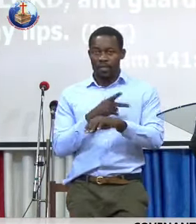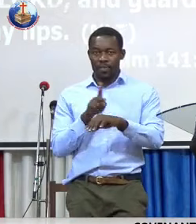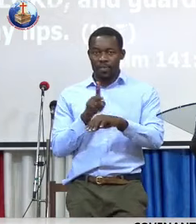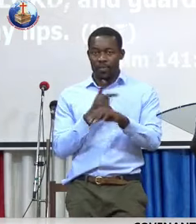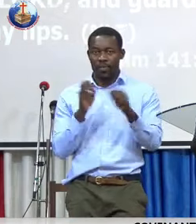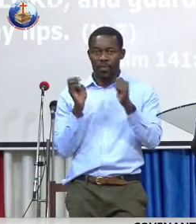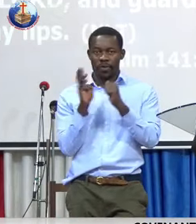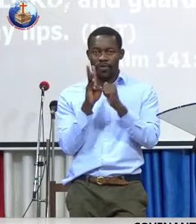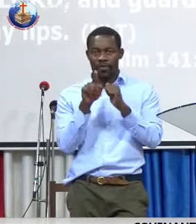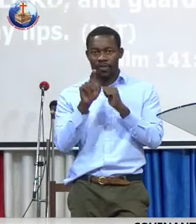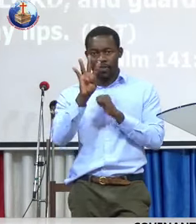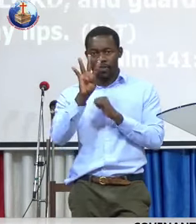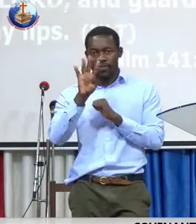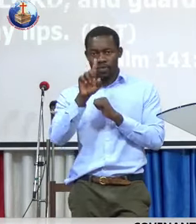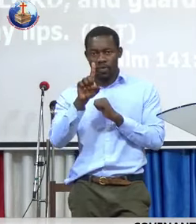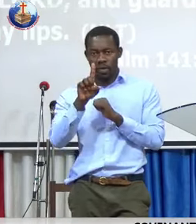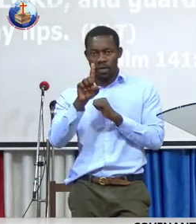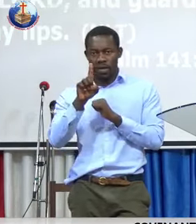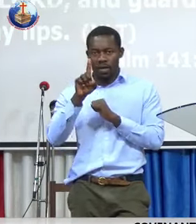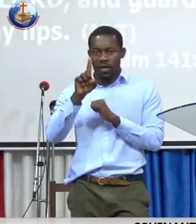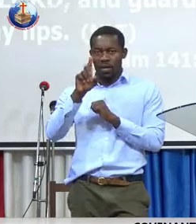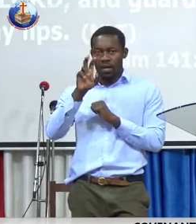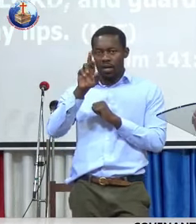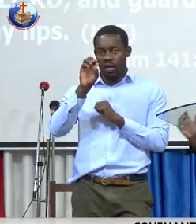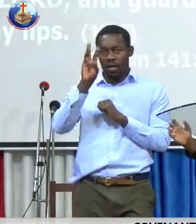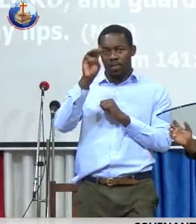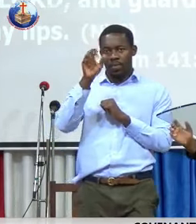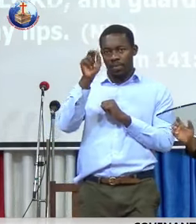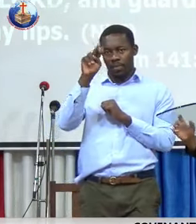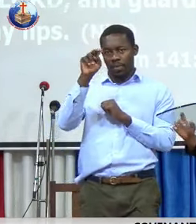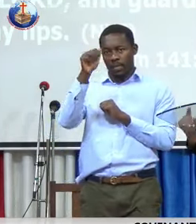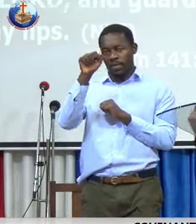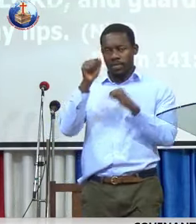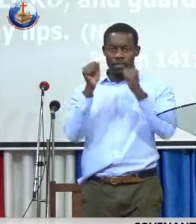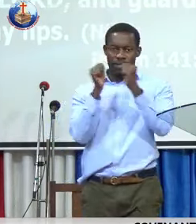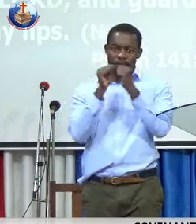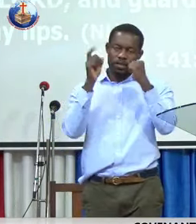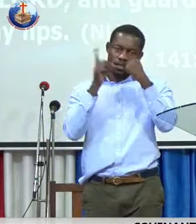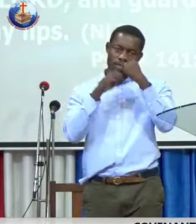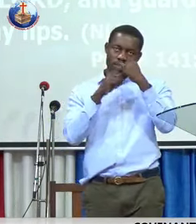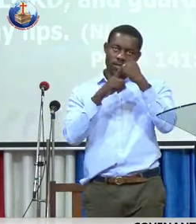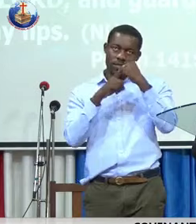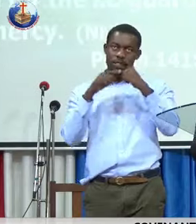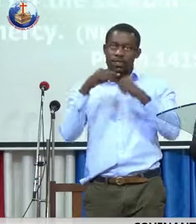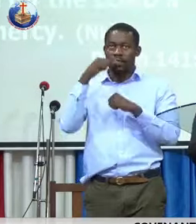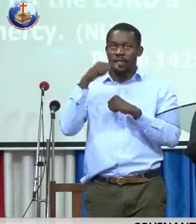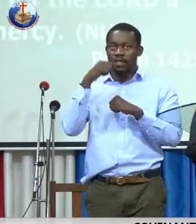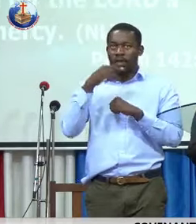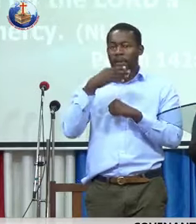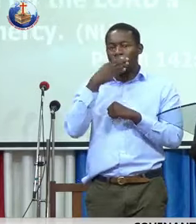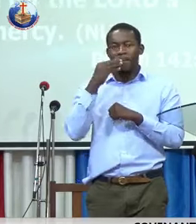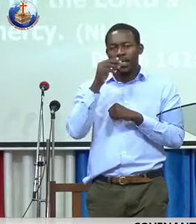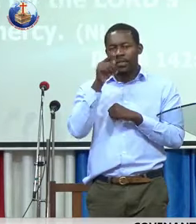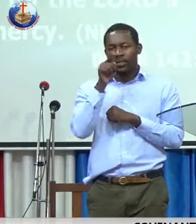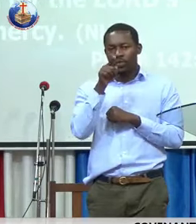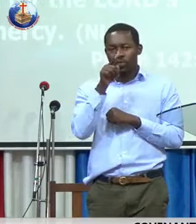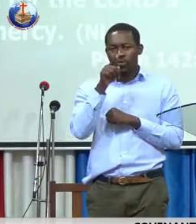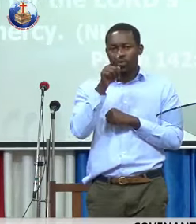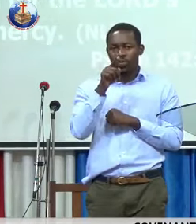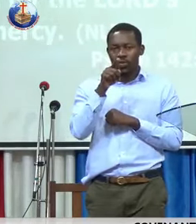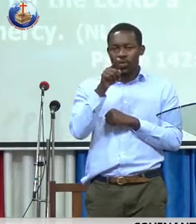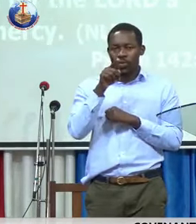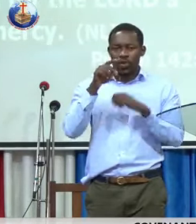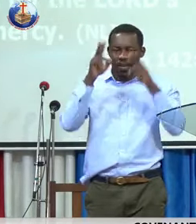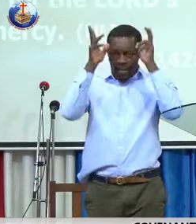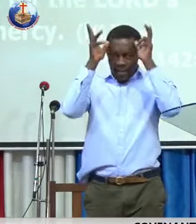42 mstari wa kwanza. Romans 16:19 tells us to be excellent at what is good and to be innocent of evil. Warumi 16:9 inasema